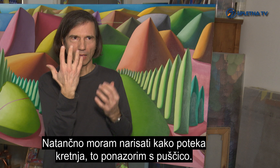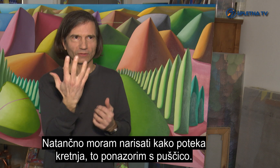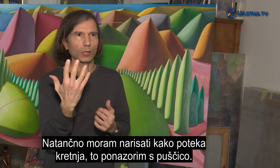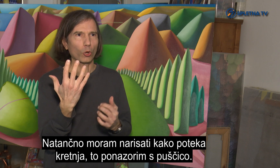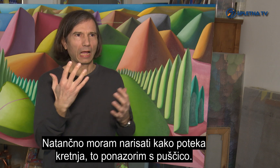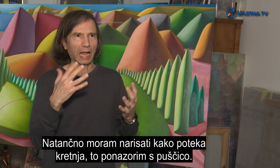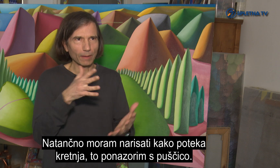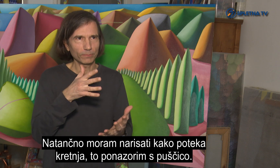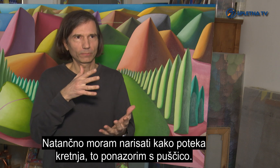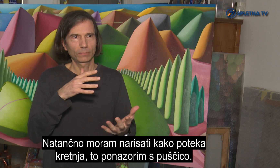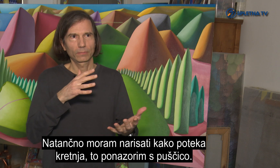Ena roka, kam